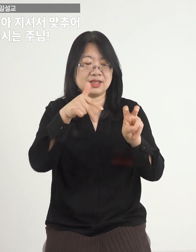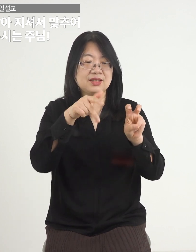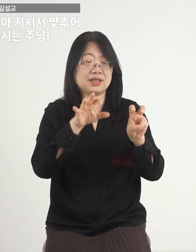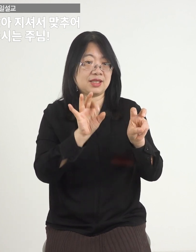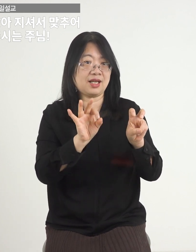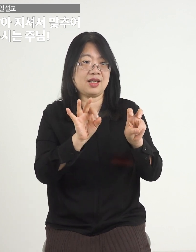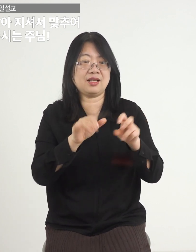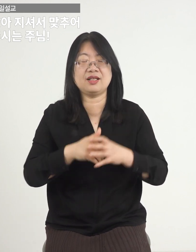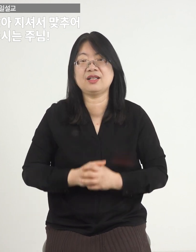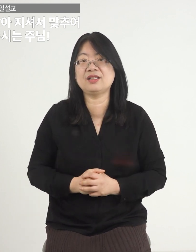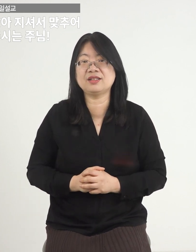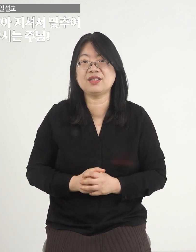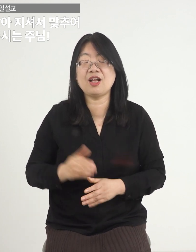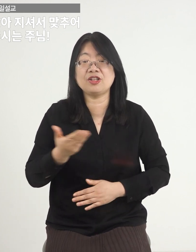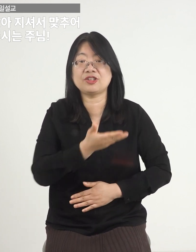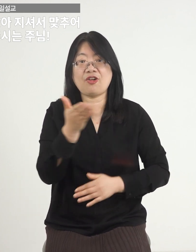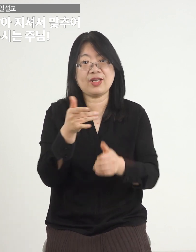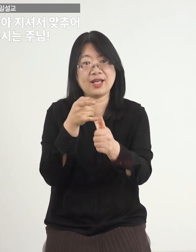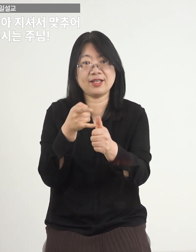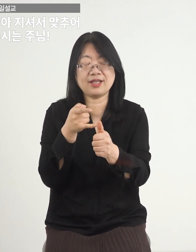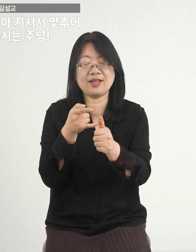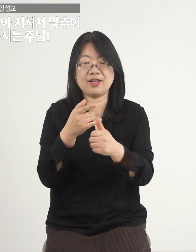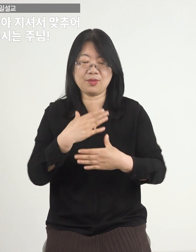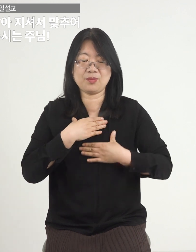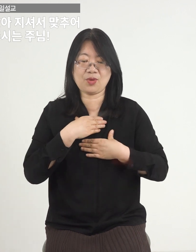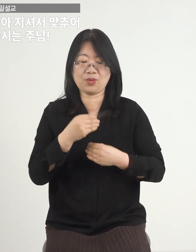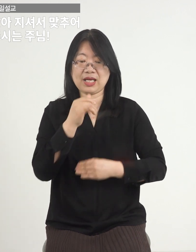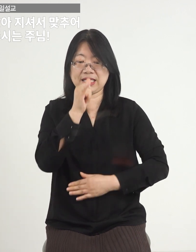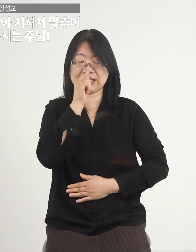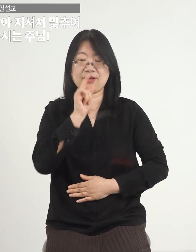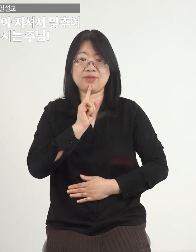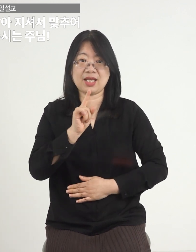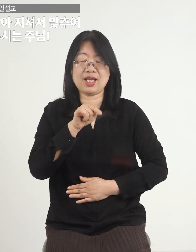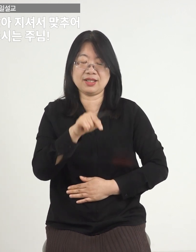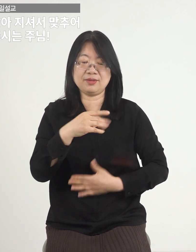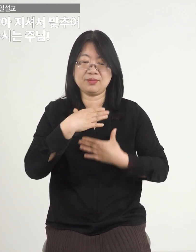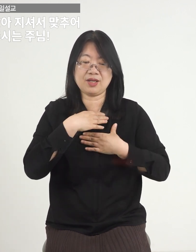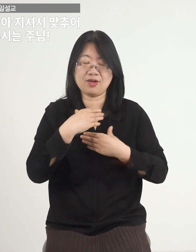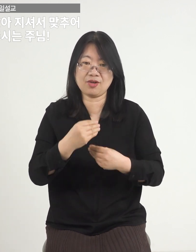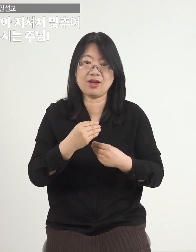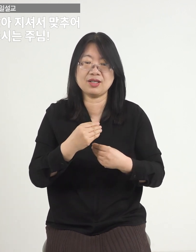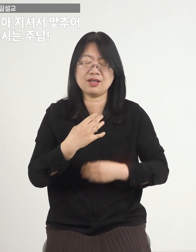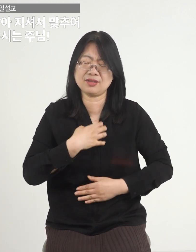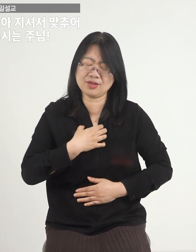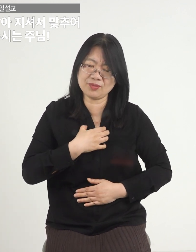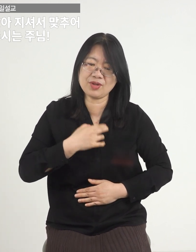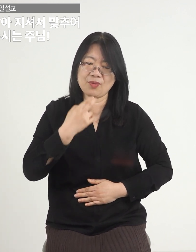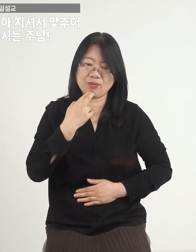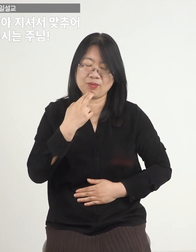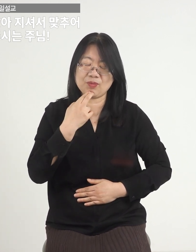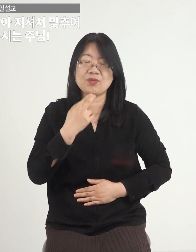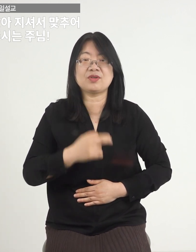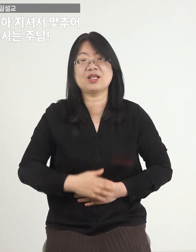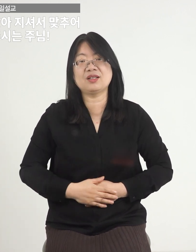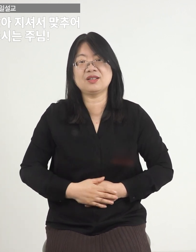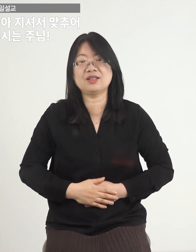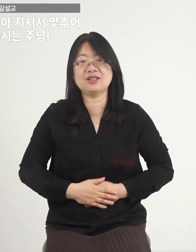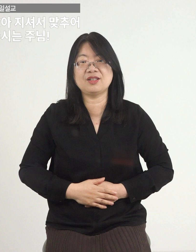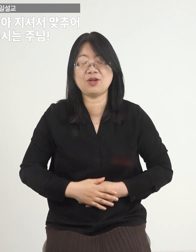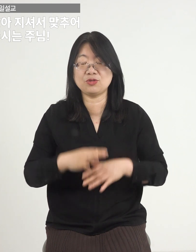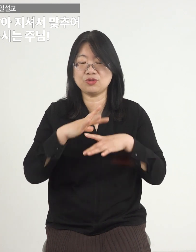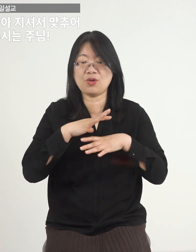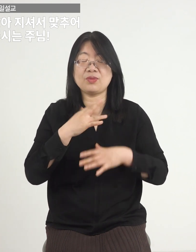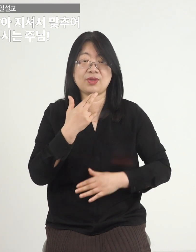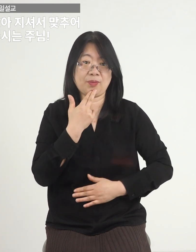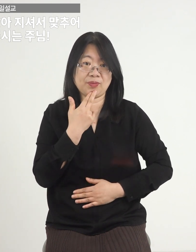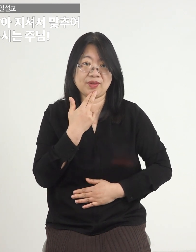20장. 너희에게 평강이 있을지어다. 이 평강은 그저 염려도 없고 걱정도 없고